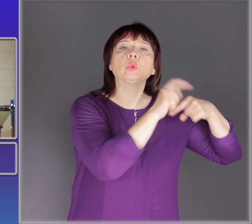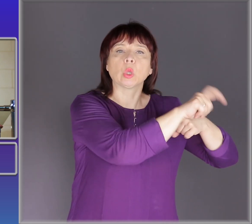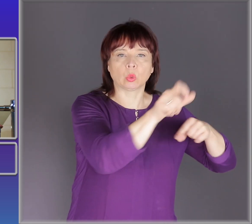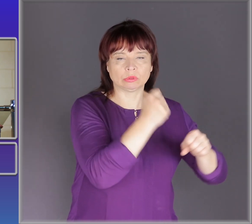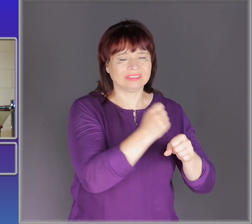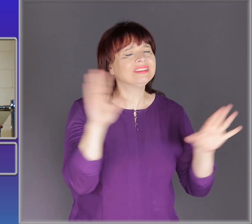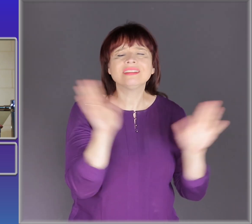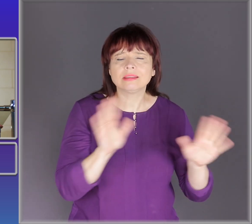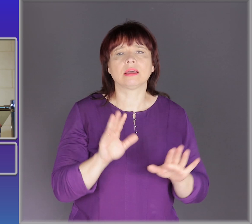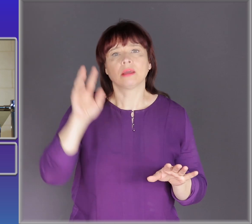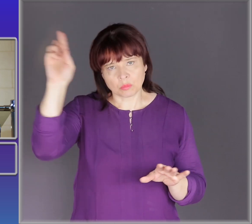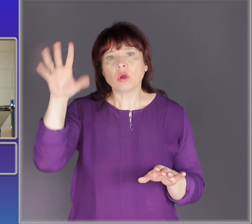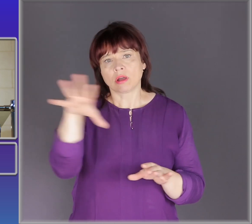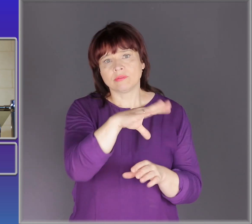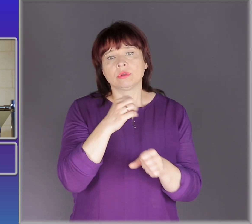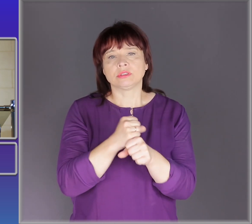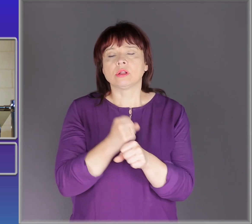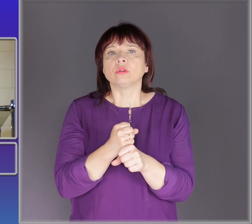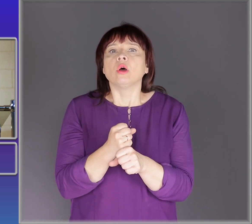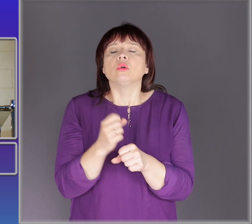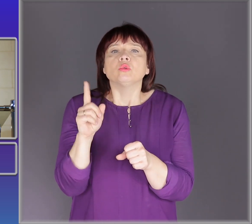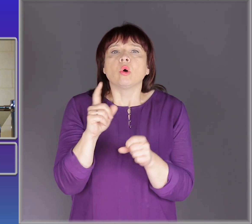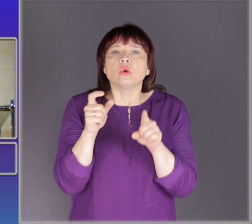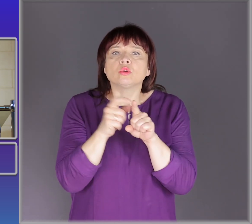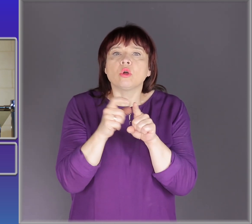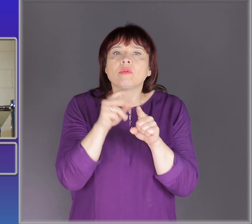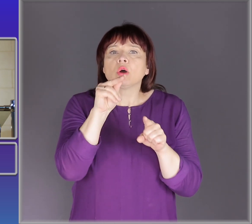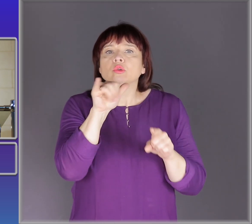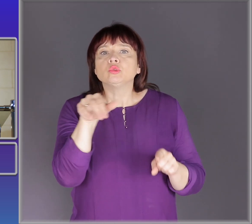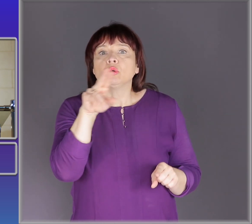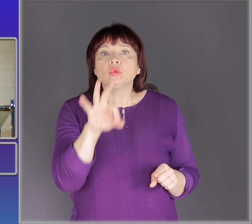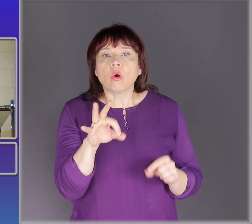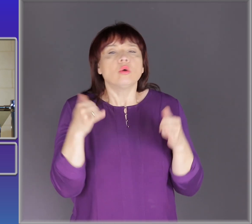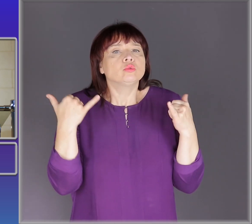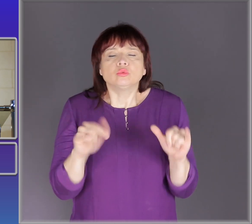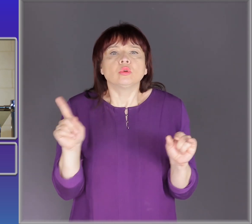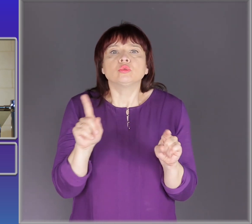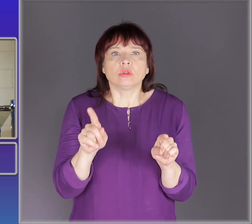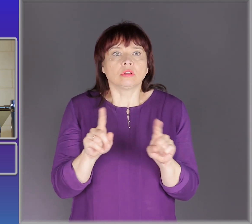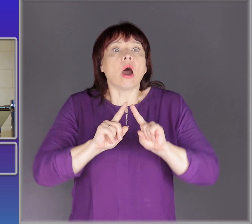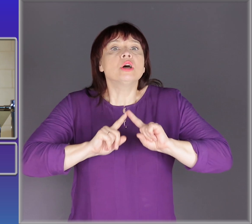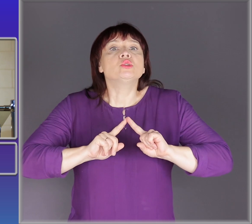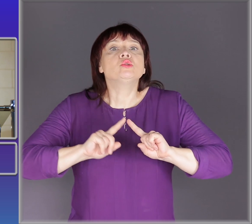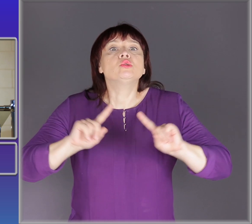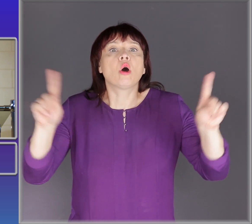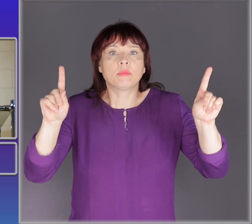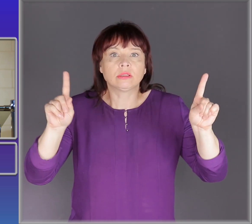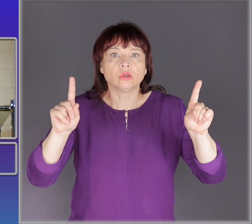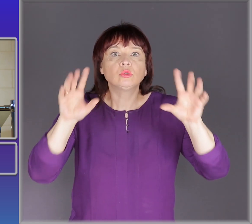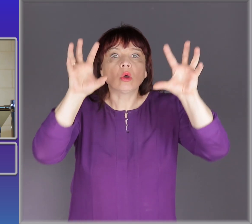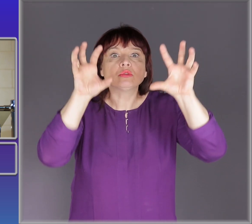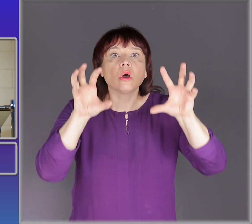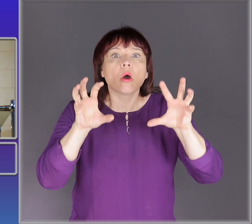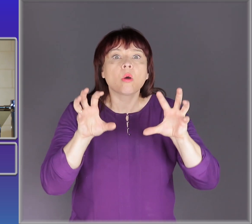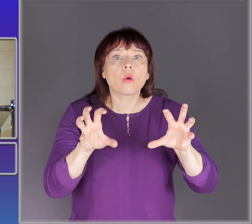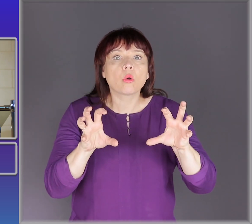такое вообще чудо чудо это феномен который происходит вопреки законам природы и не поддается рациональному